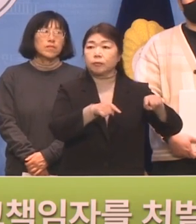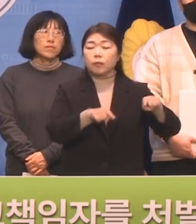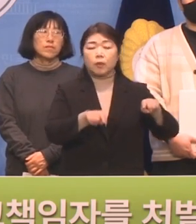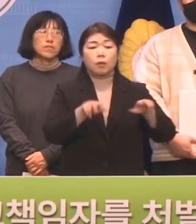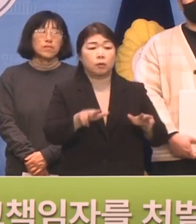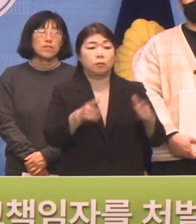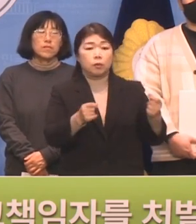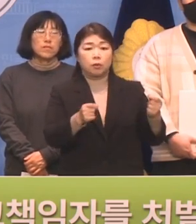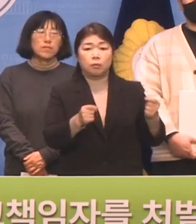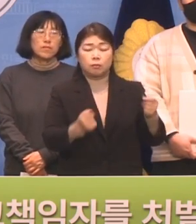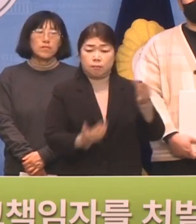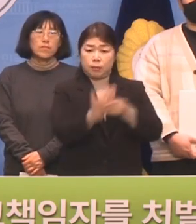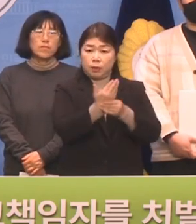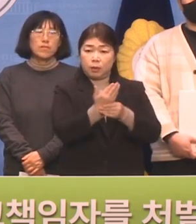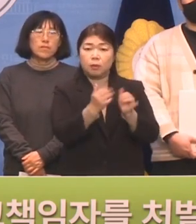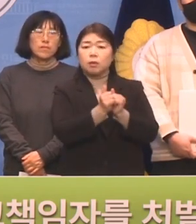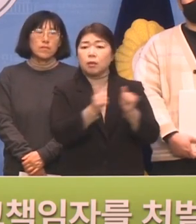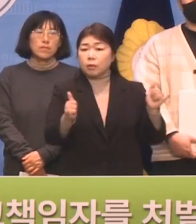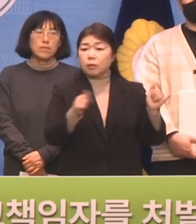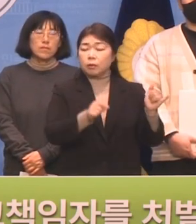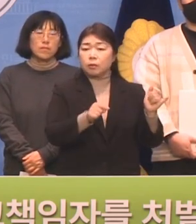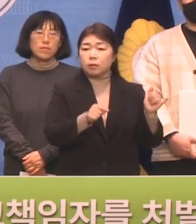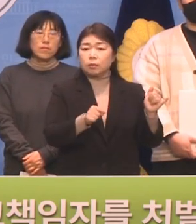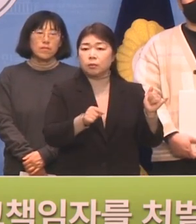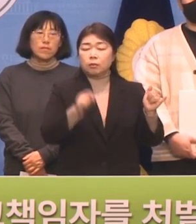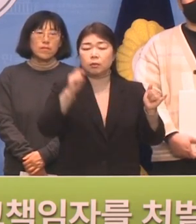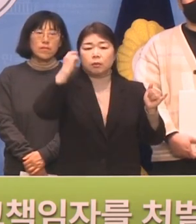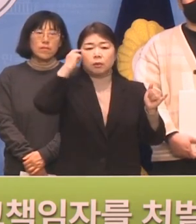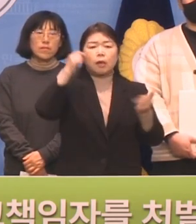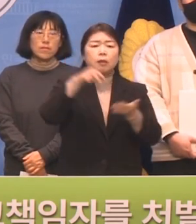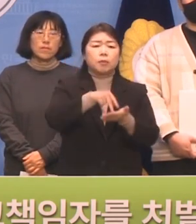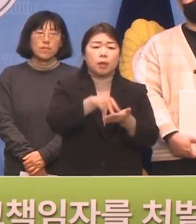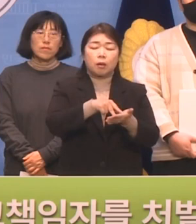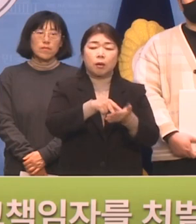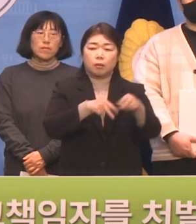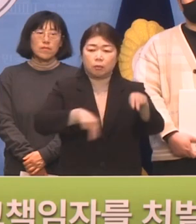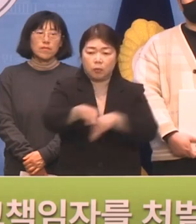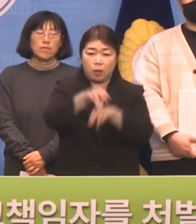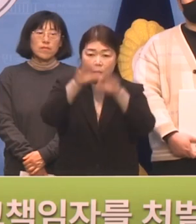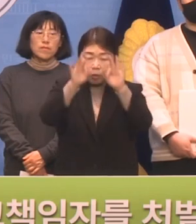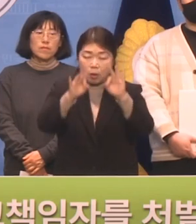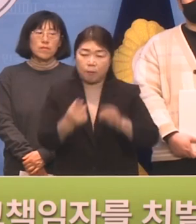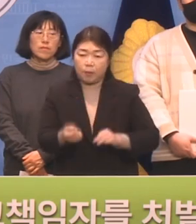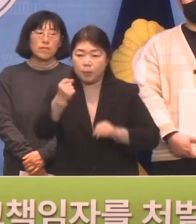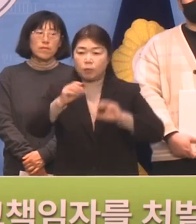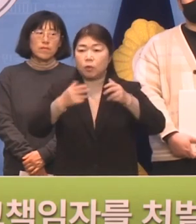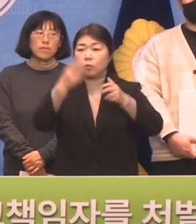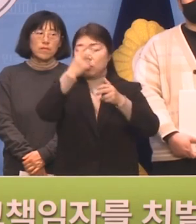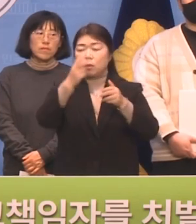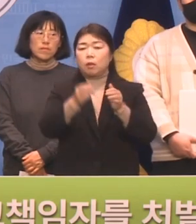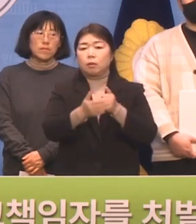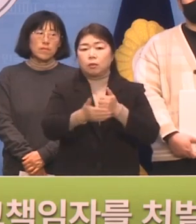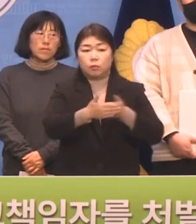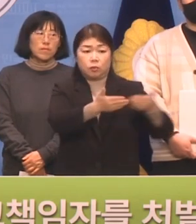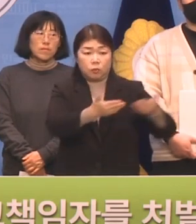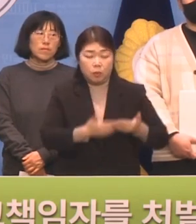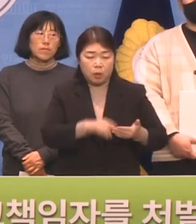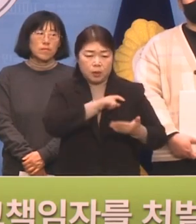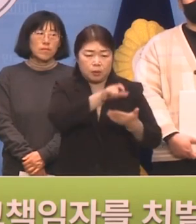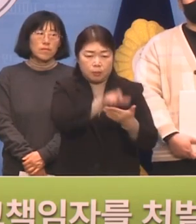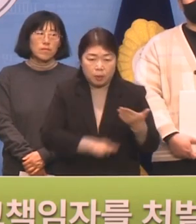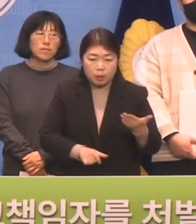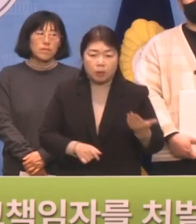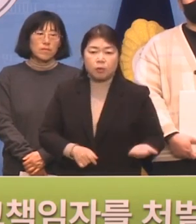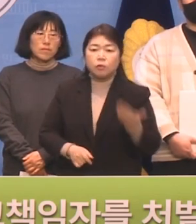이렇게 참사를 당한 분들을 생각해서라도 빨리 국정조사에 협조하고 명단을 제출하고 또